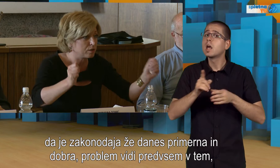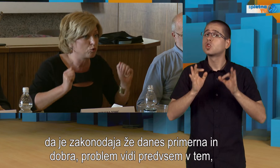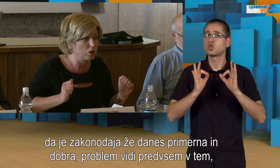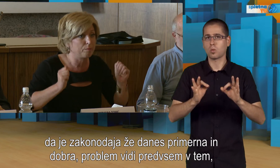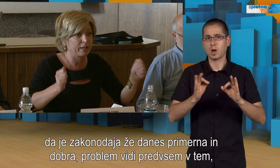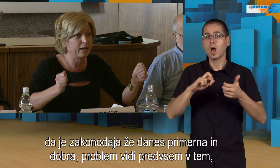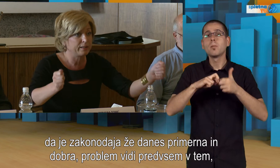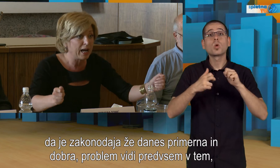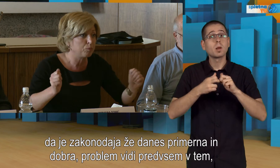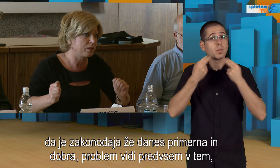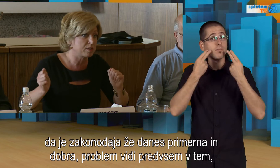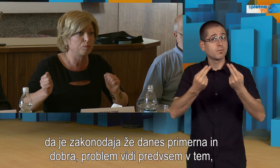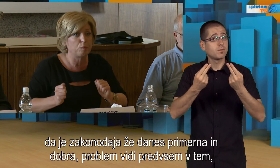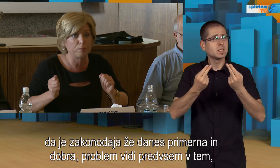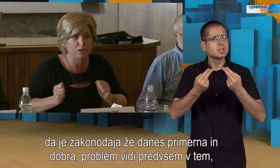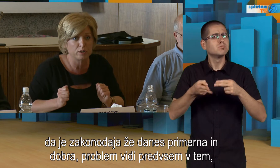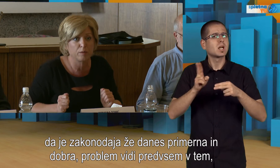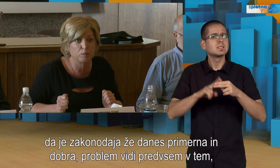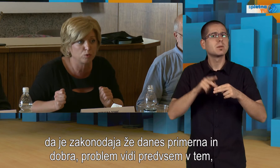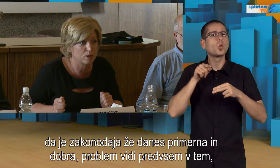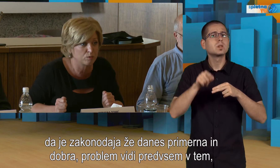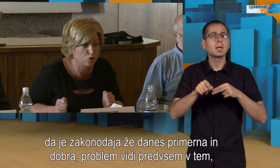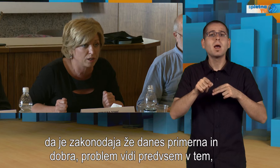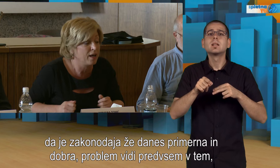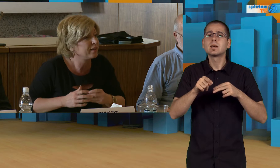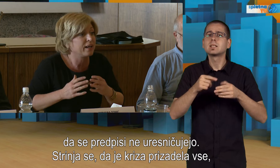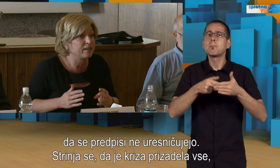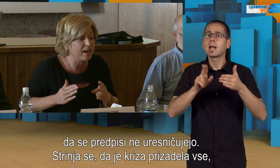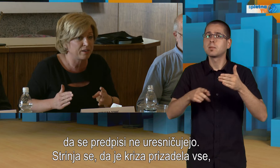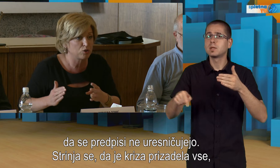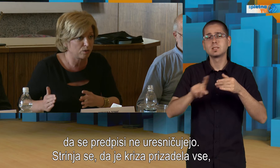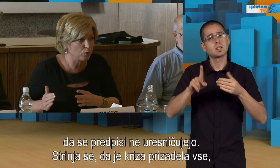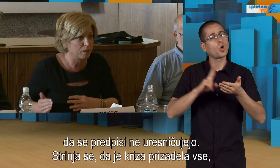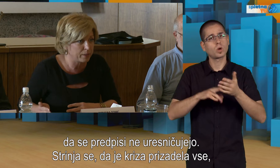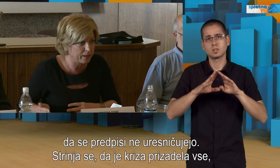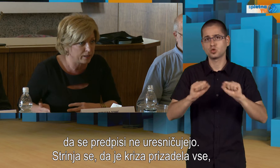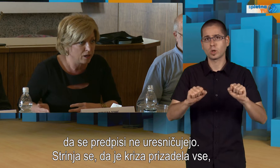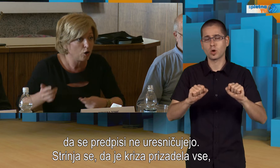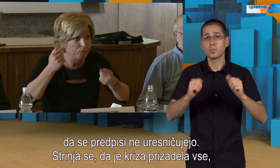predvsem v tem, da se predpisi ne uresničujejo.